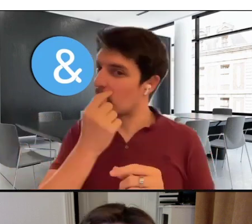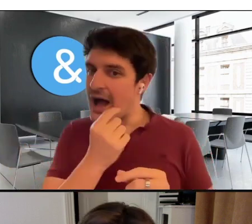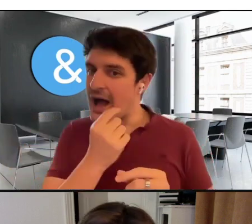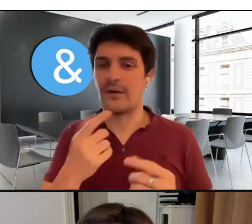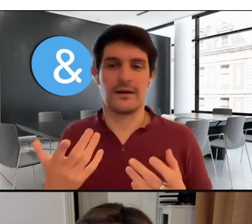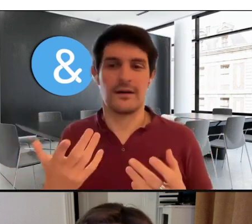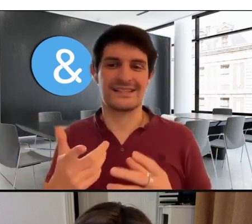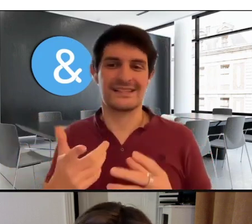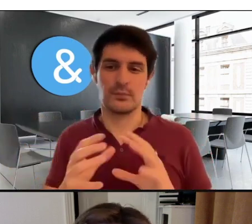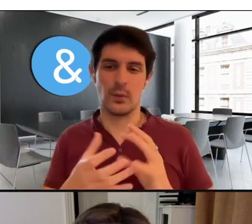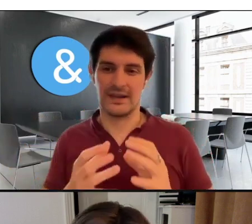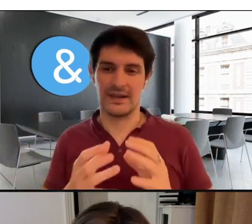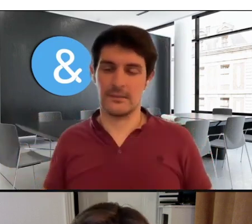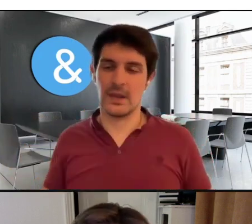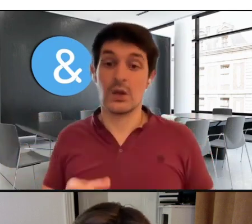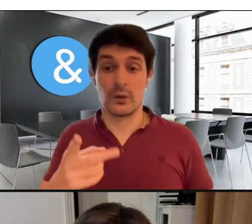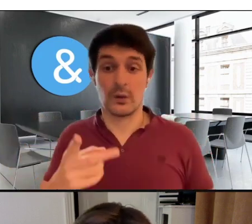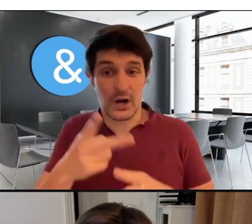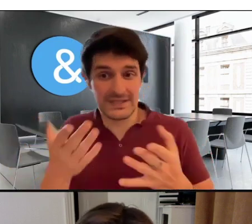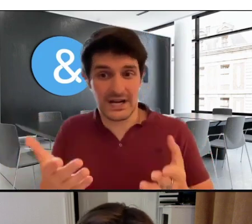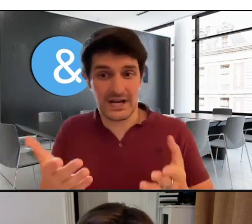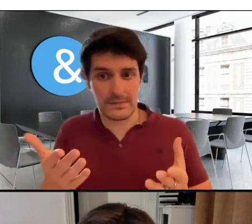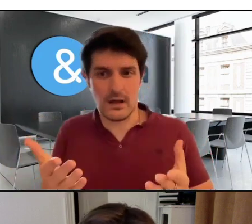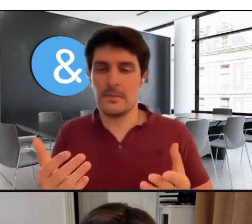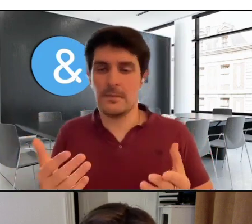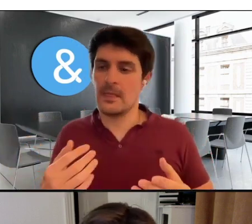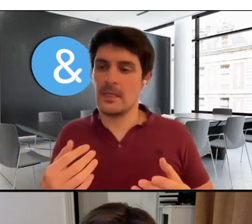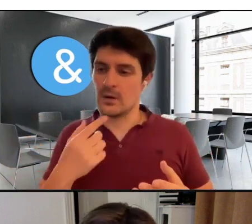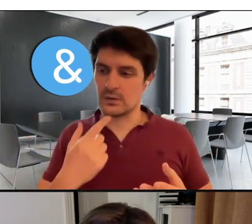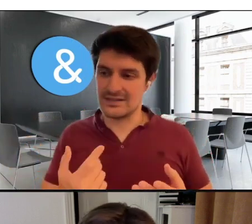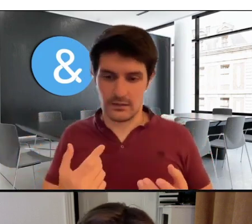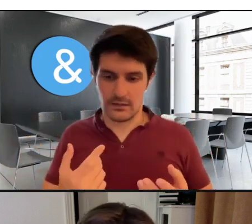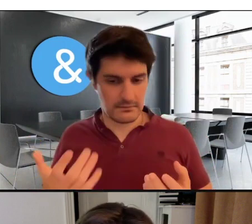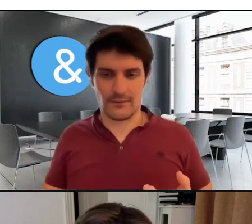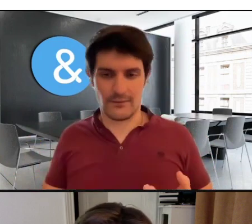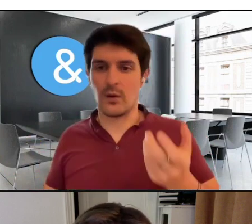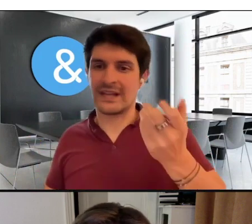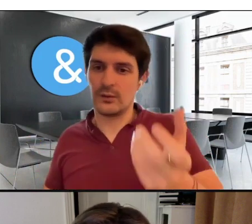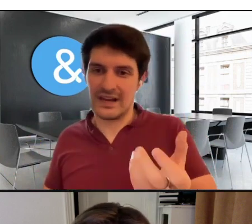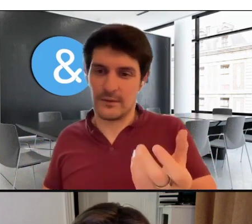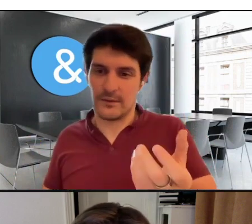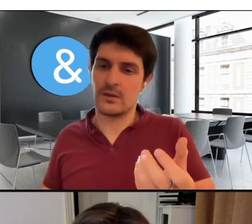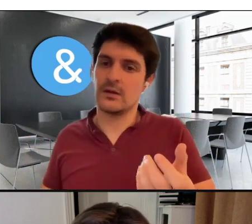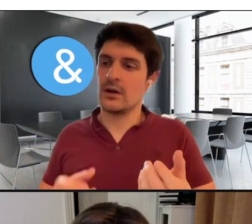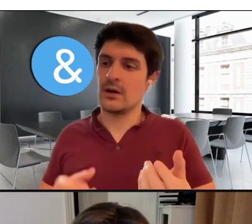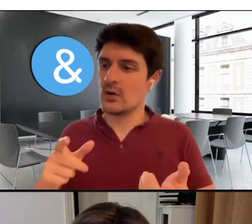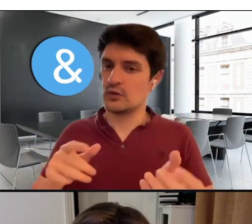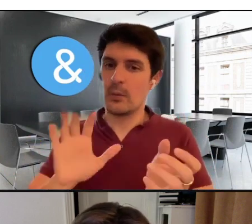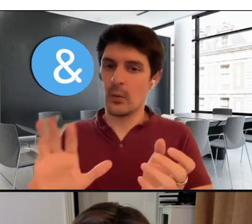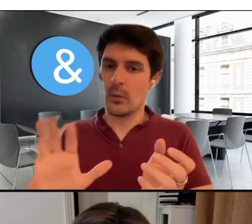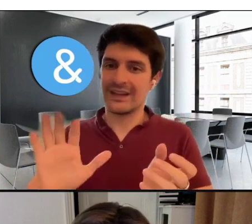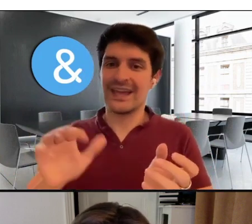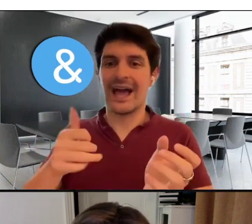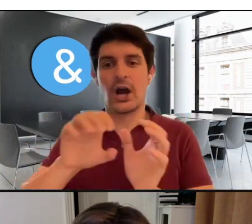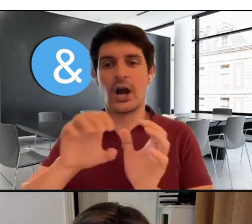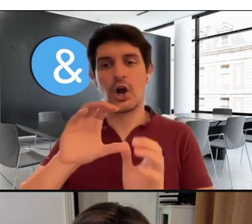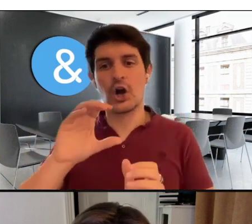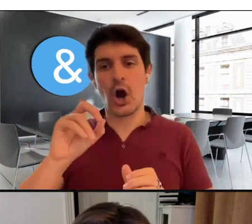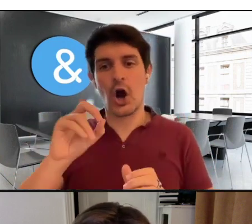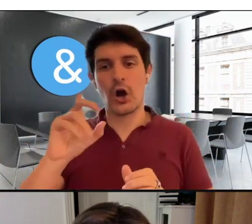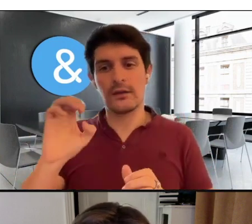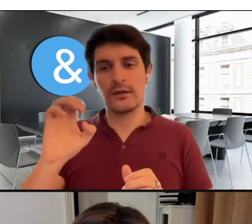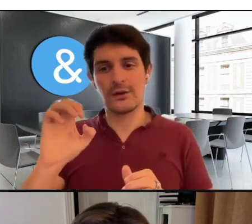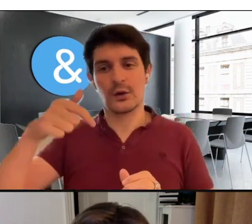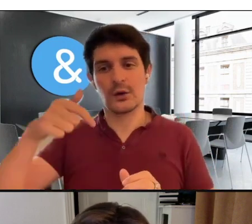barbent, ça c'est compliqué. On a commencé comme ça, en se disant, bah voilà, on a le téléphone, tu peux montrer un